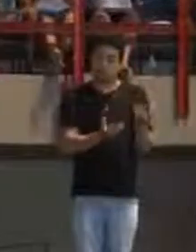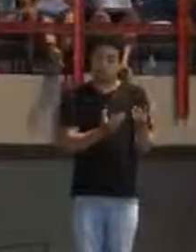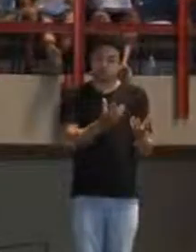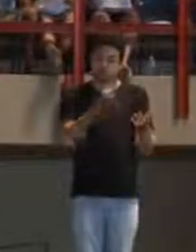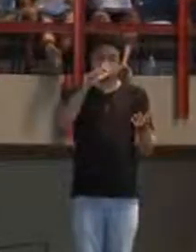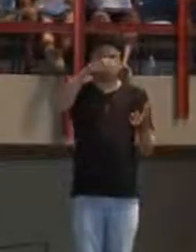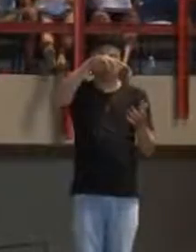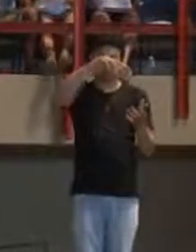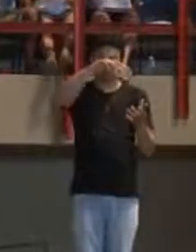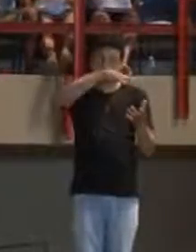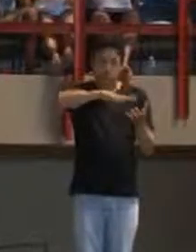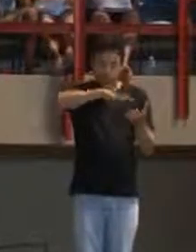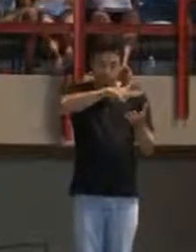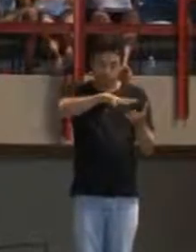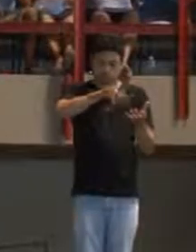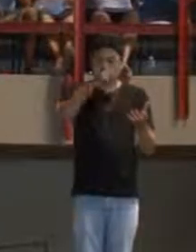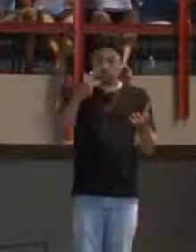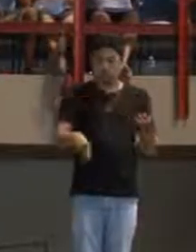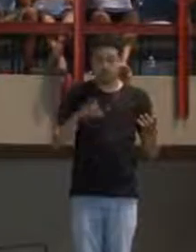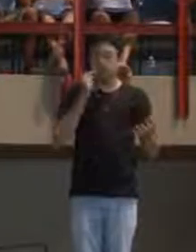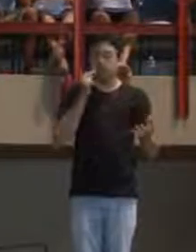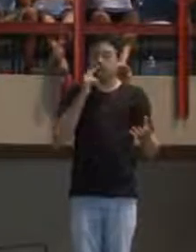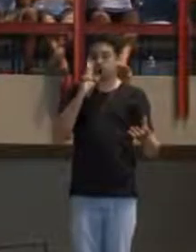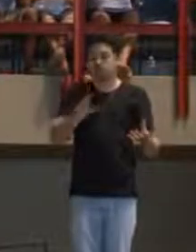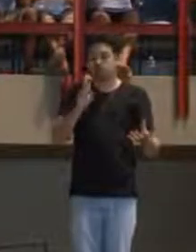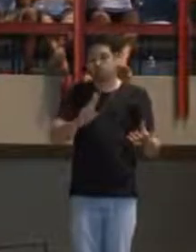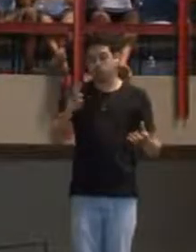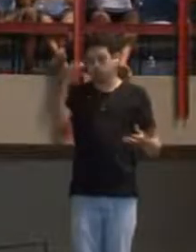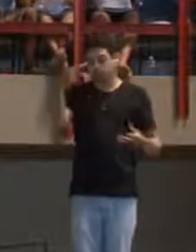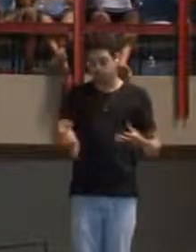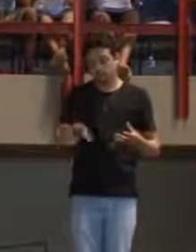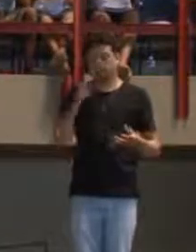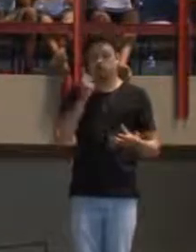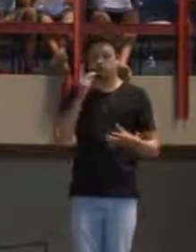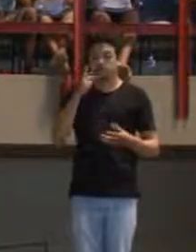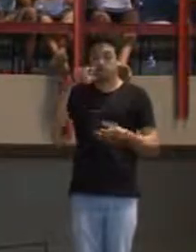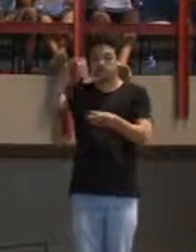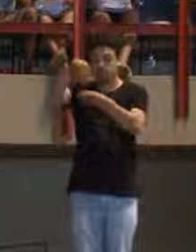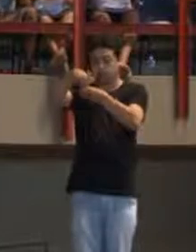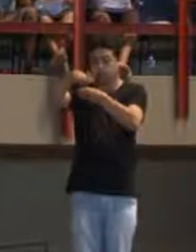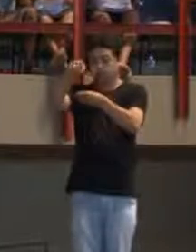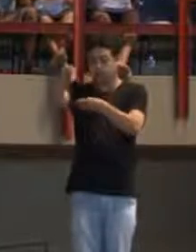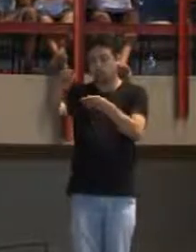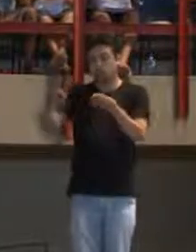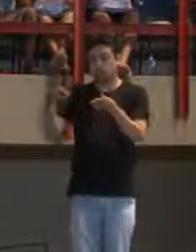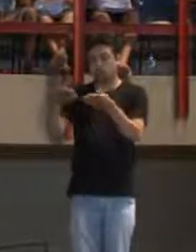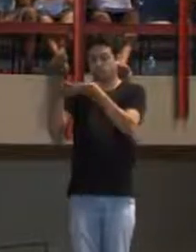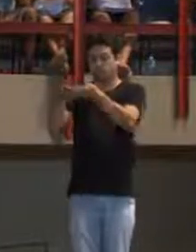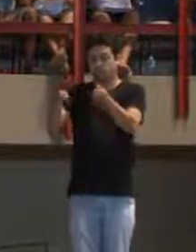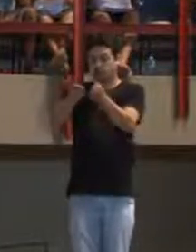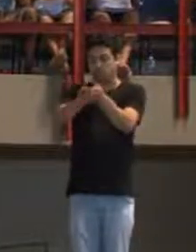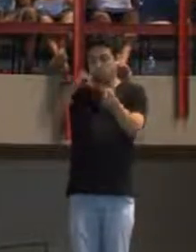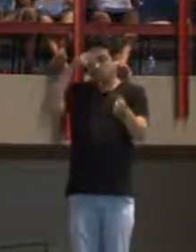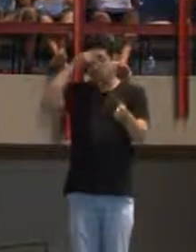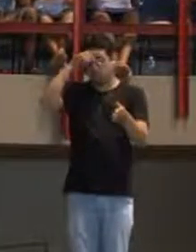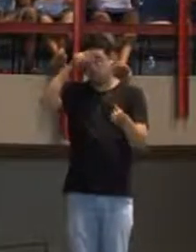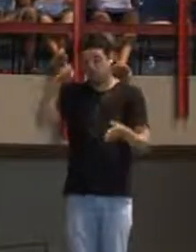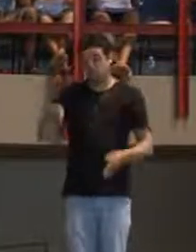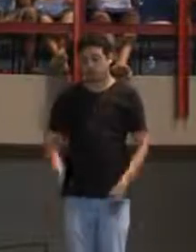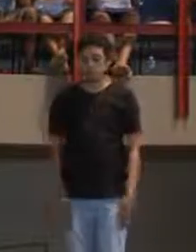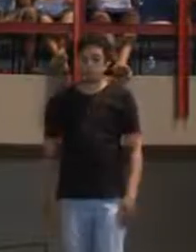aqui no Ceará vai ser usado carvão mineral na indústria siderúrgica lá do complexo portuário do PECEM, ok?